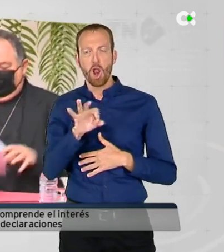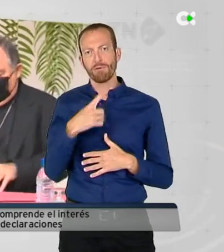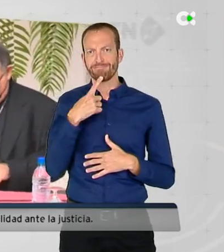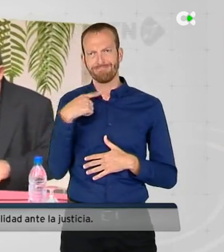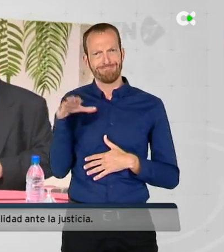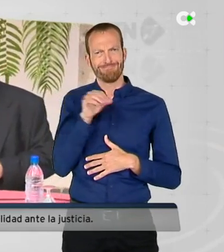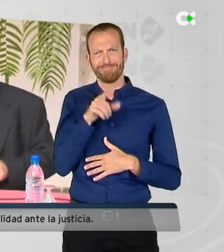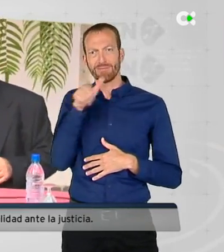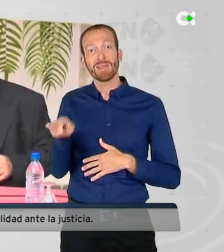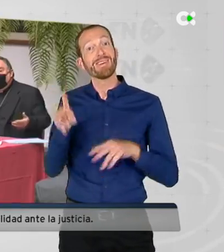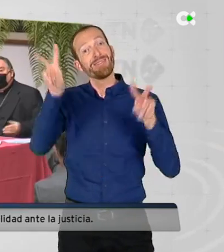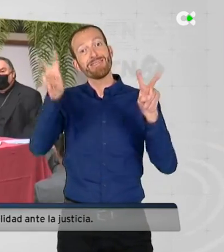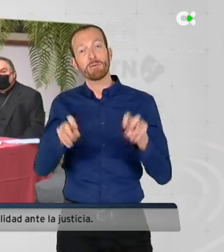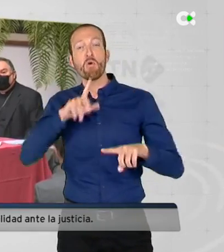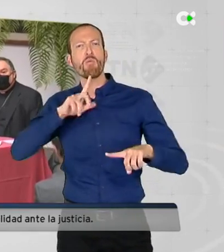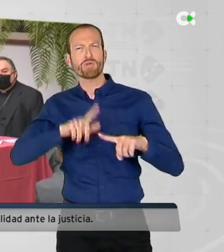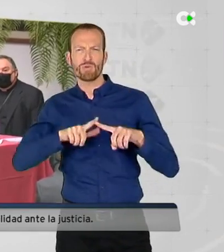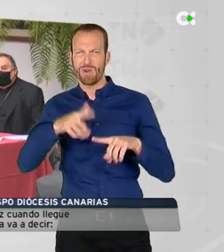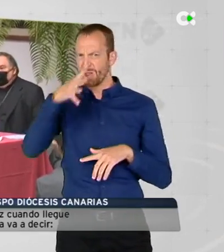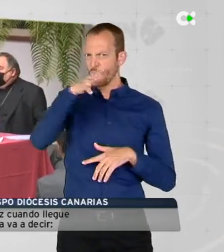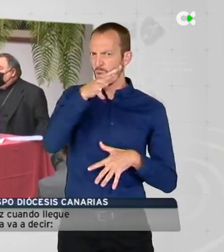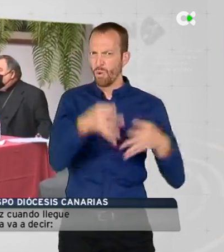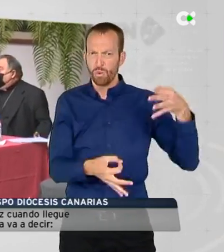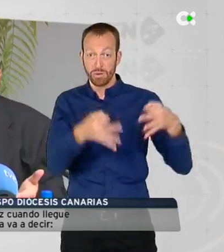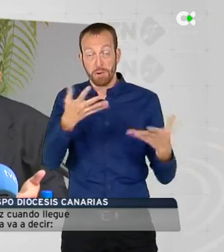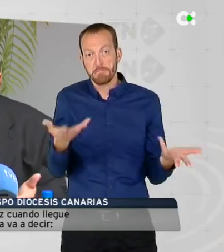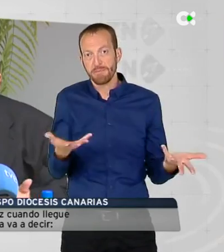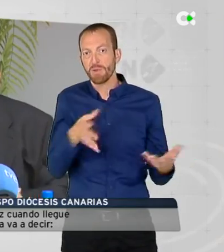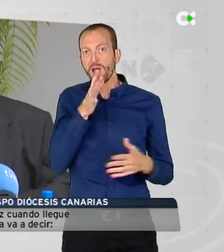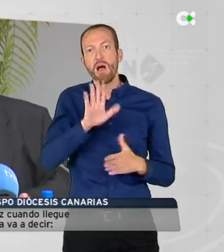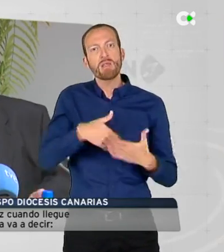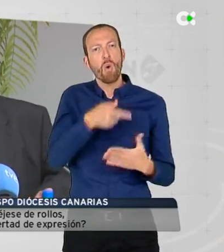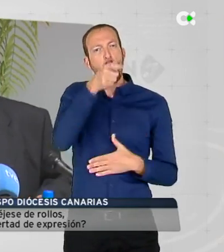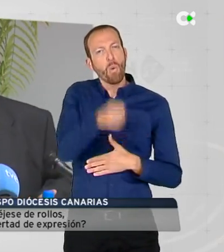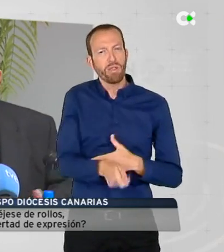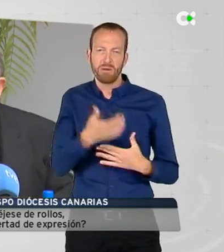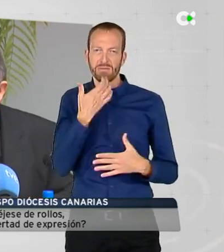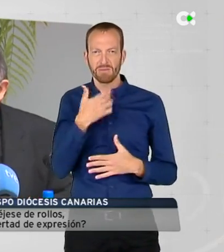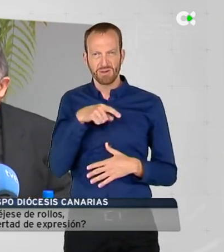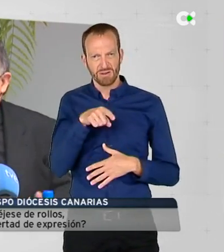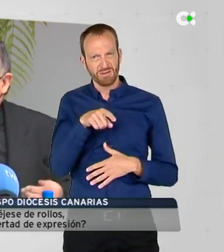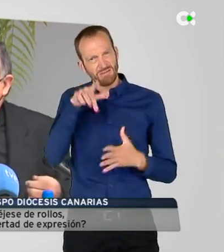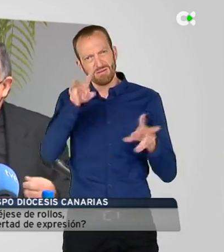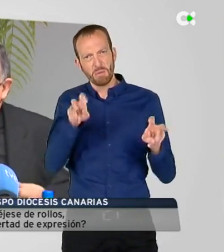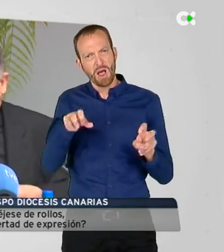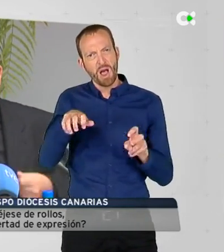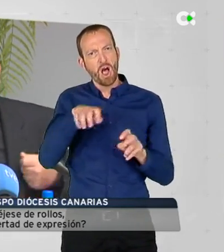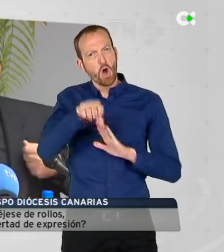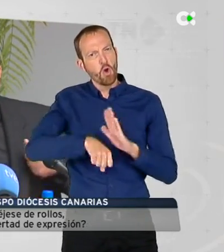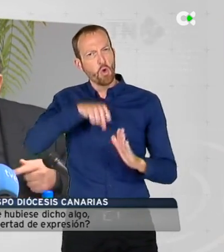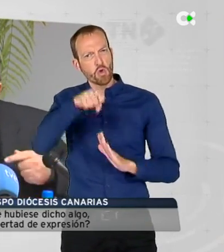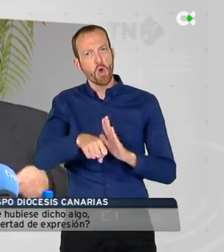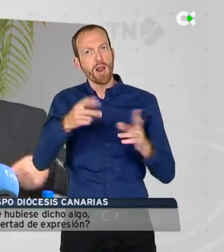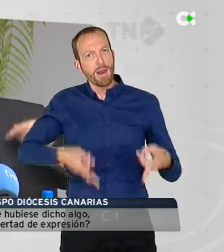sus declaraciones sobre la homosexualidad ante la justicia. Después juegue cuando llegue a la materia, va a decir, mire ustedes, este rollo, ¿dónde está la libertad de expresión?